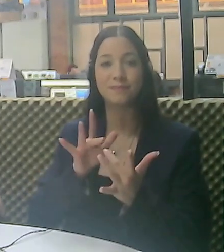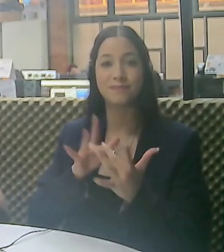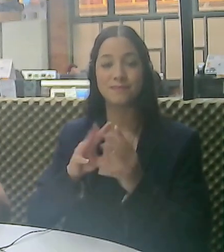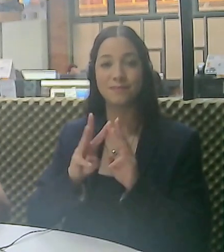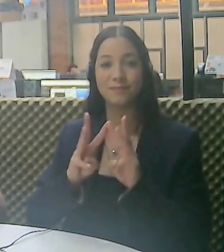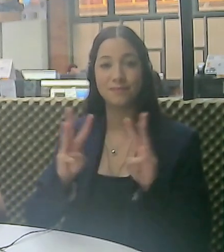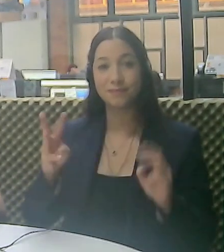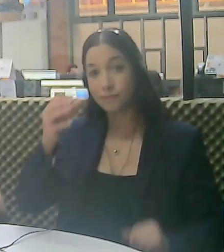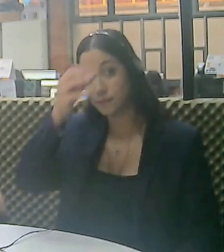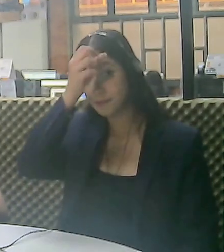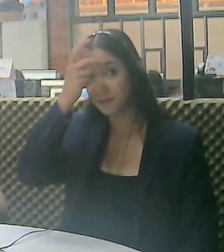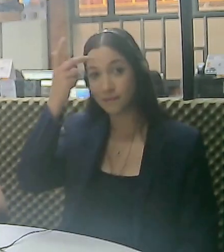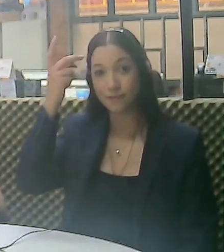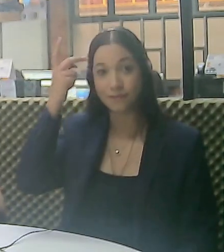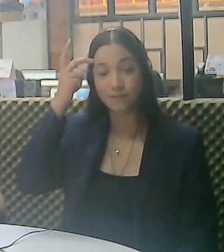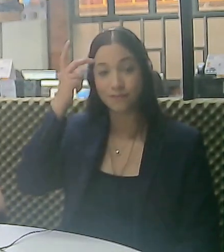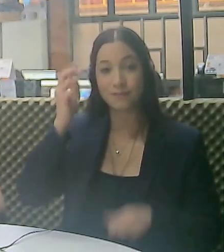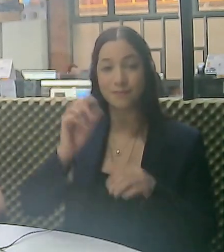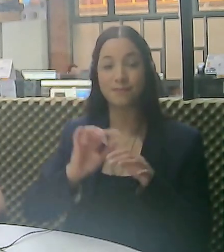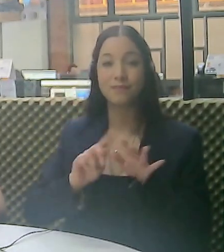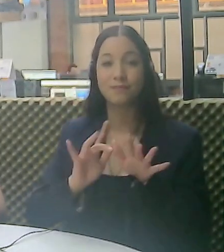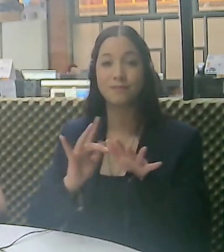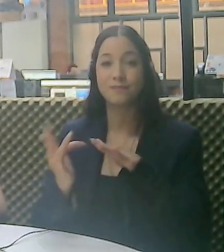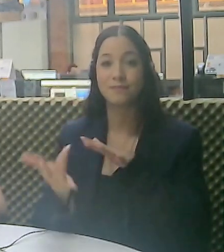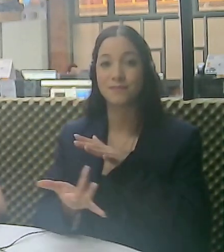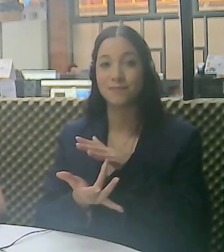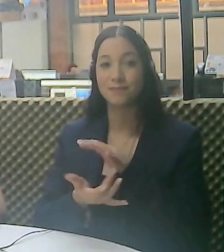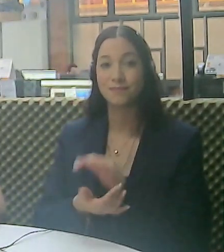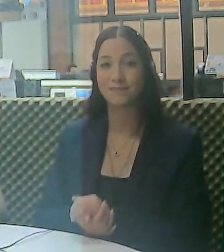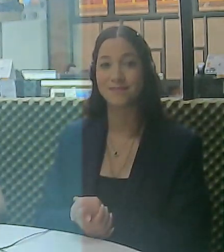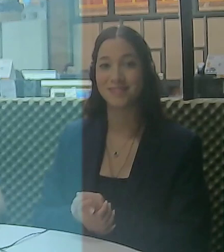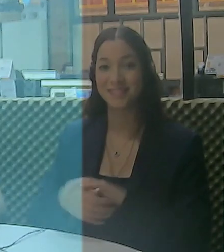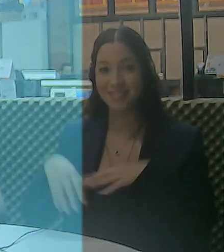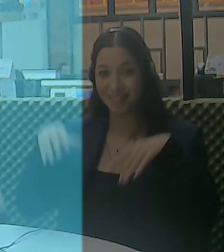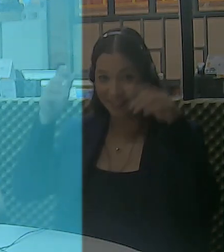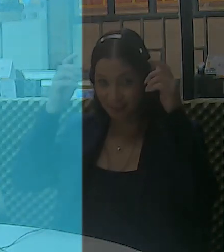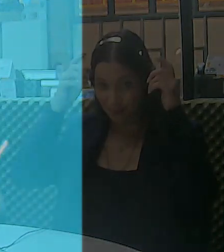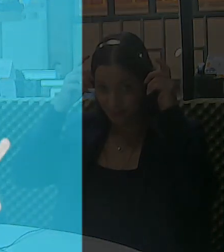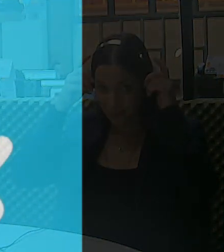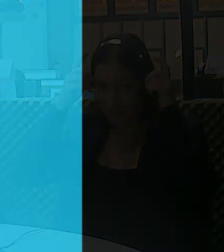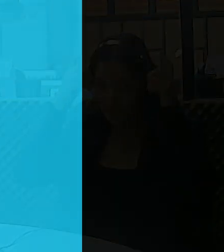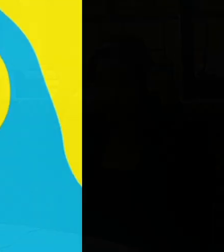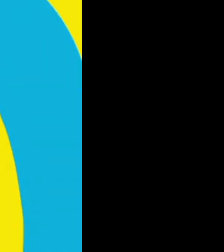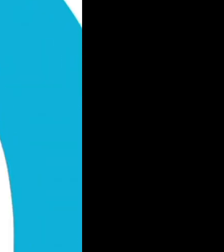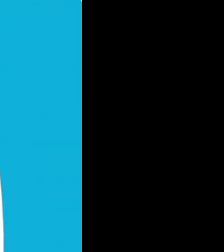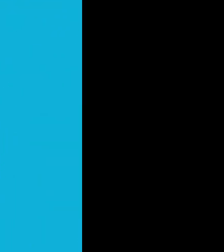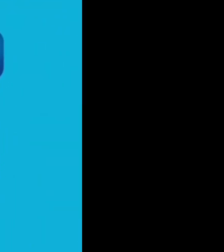Continue conosco no portal da Prefeitura e nas redes sociais.